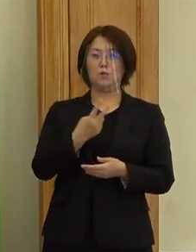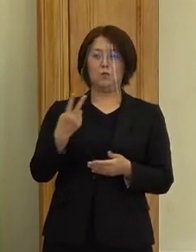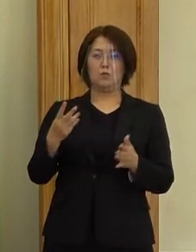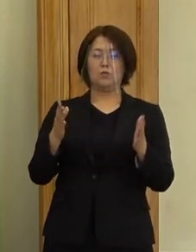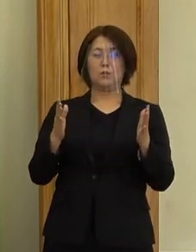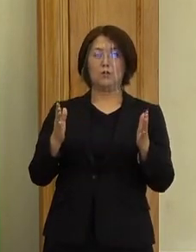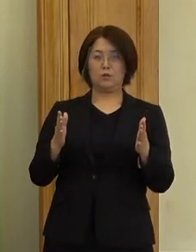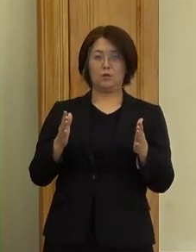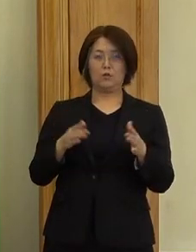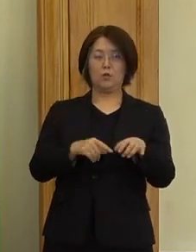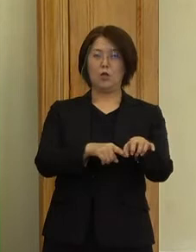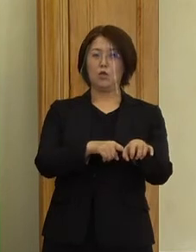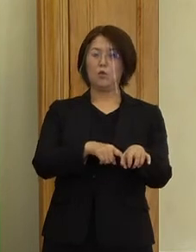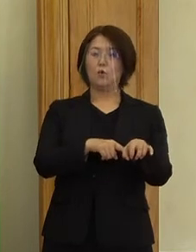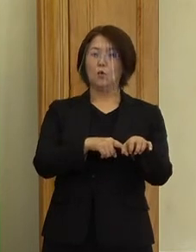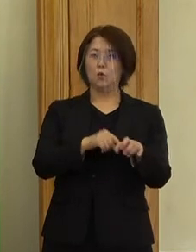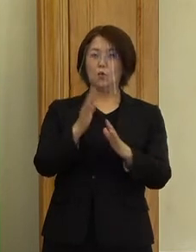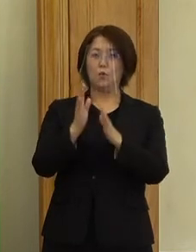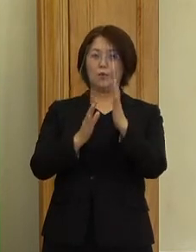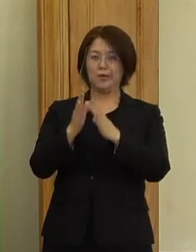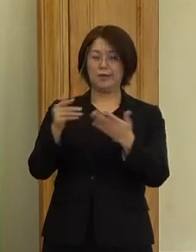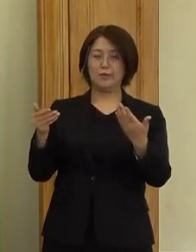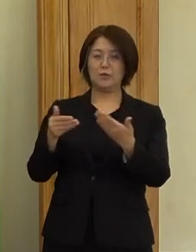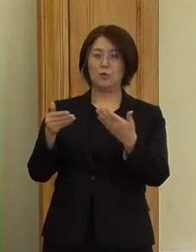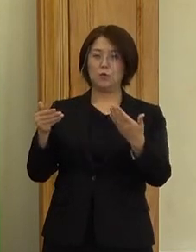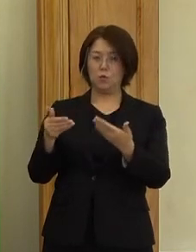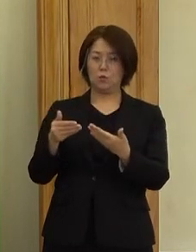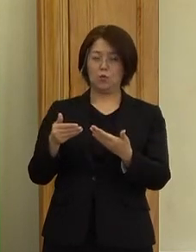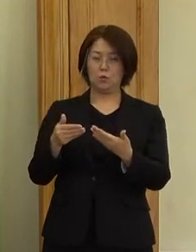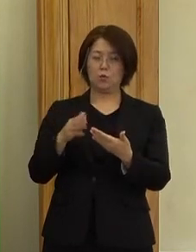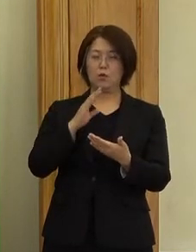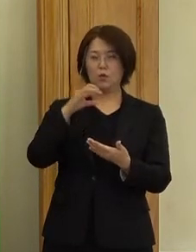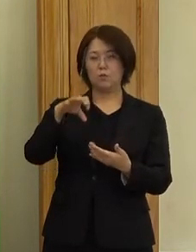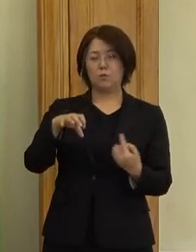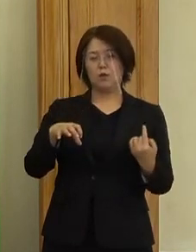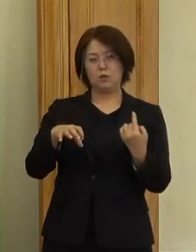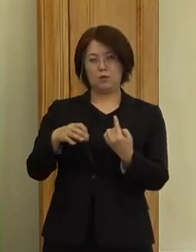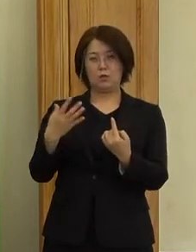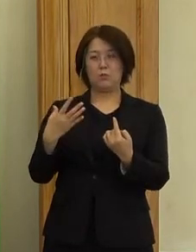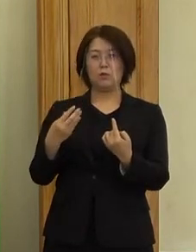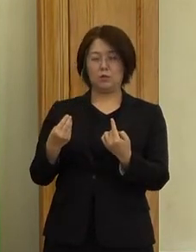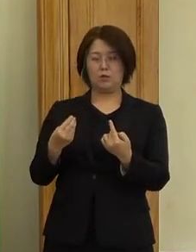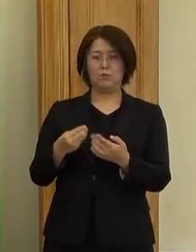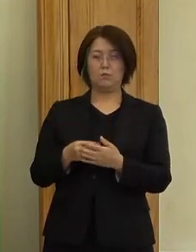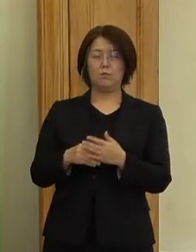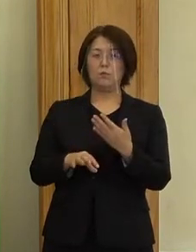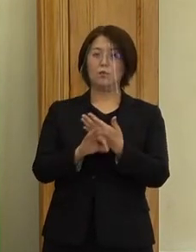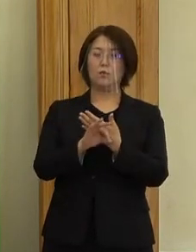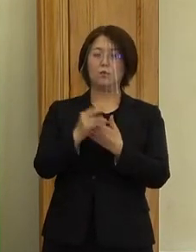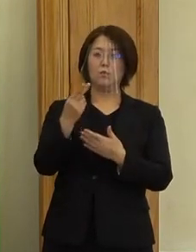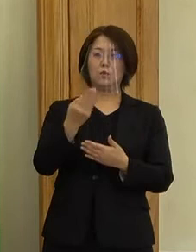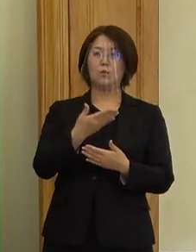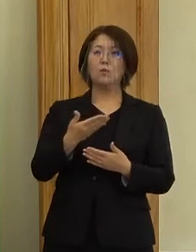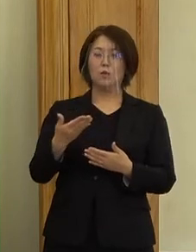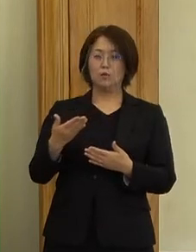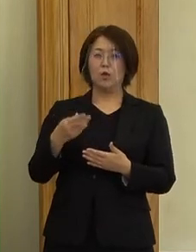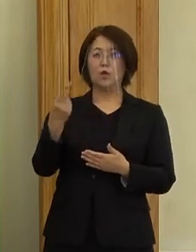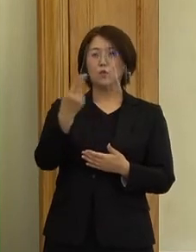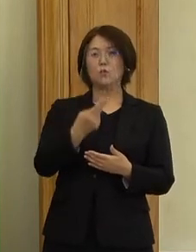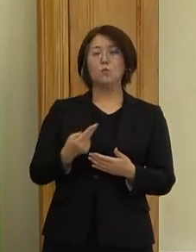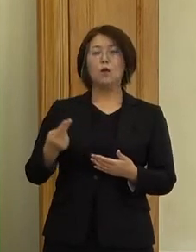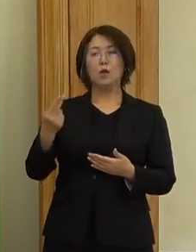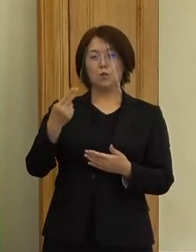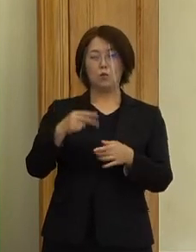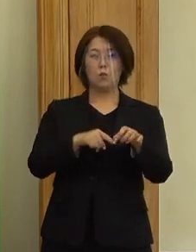の農業の農林業の現場を見てまいりました。やっぱりそこでも例えば砺波のトマト農家